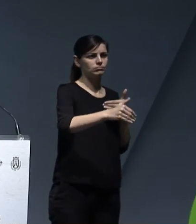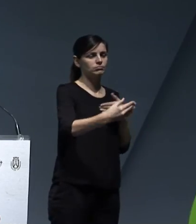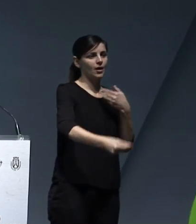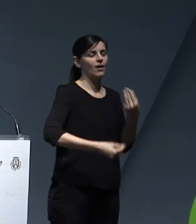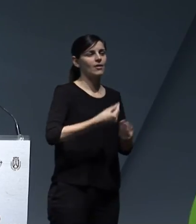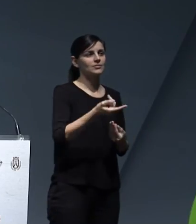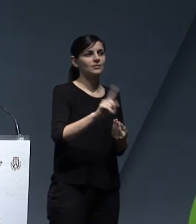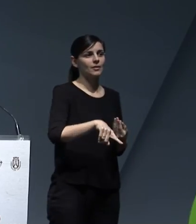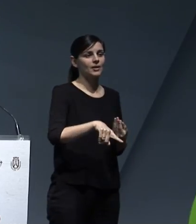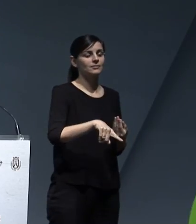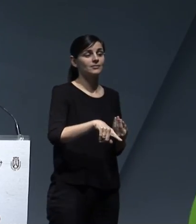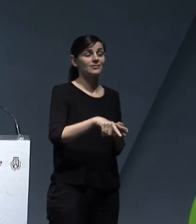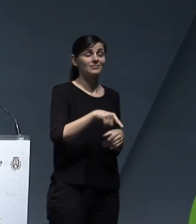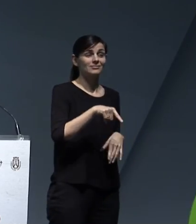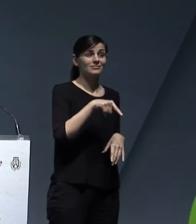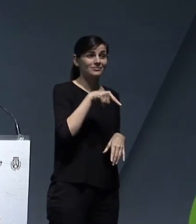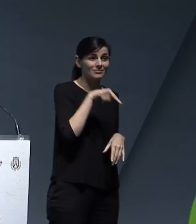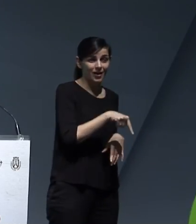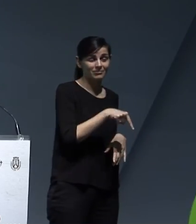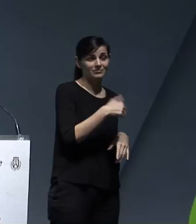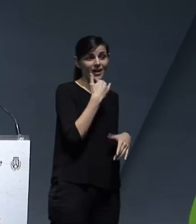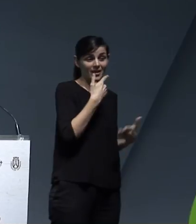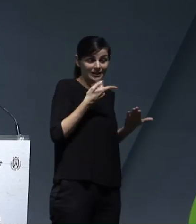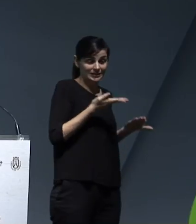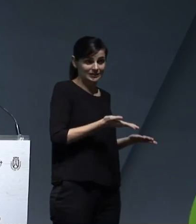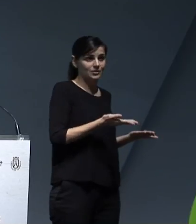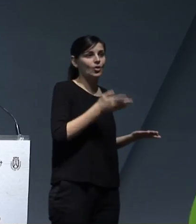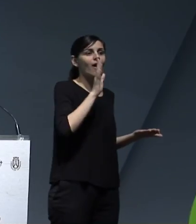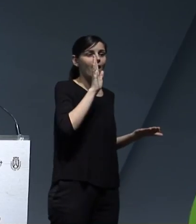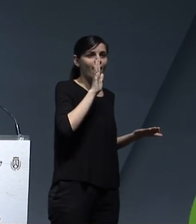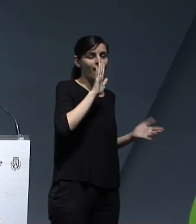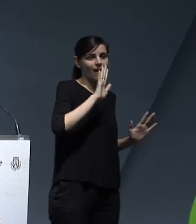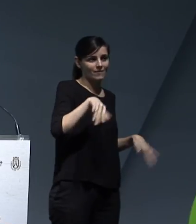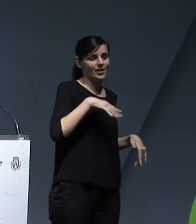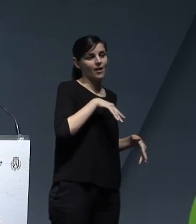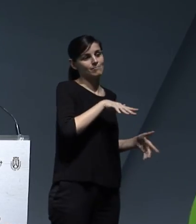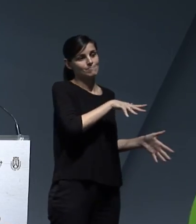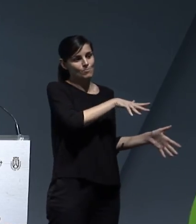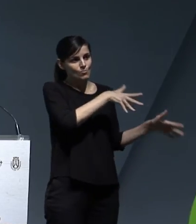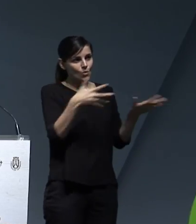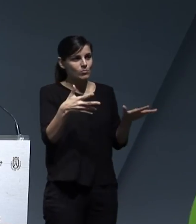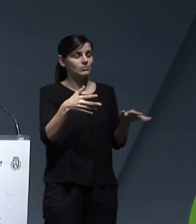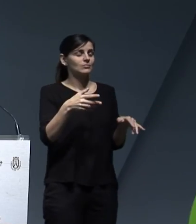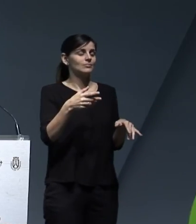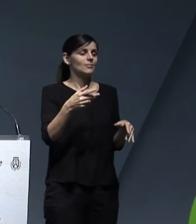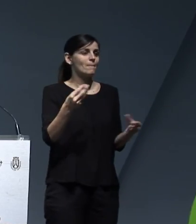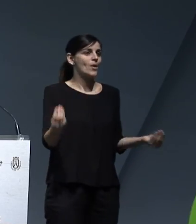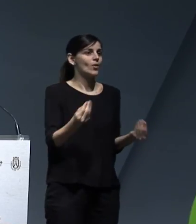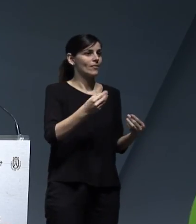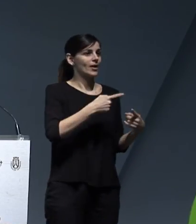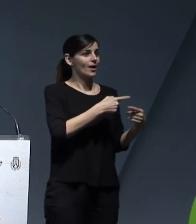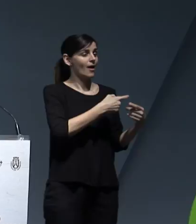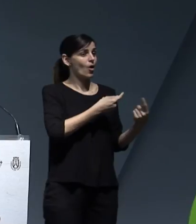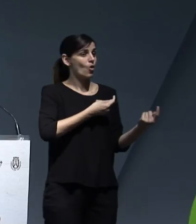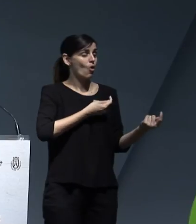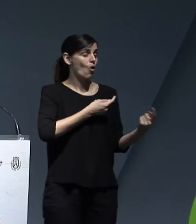cómo van a integrarse plenamente en una mejora de la cooperación contra